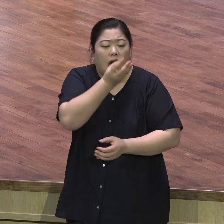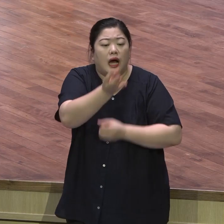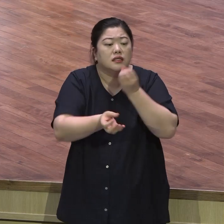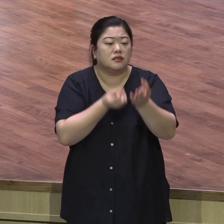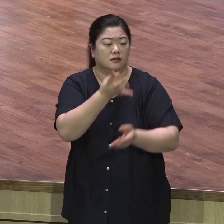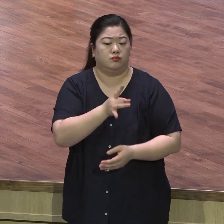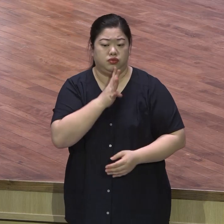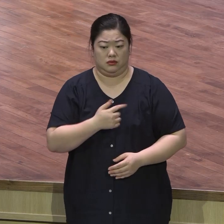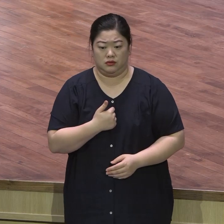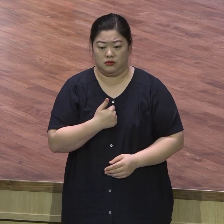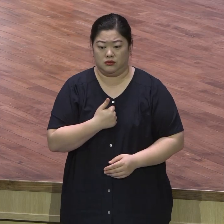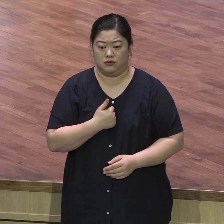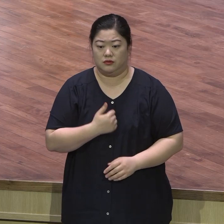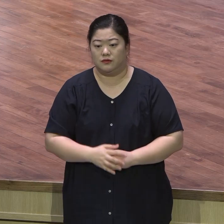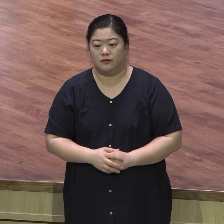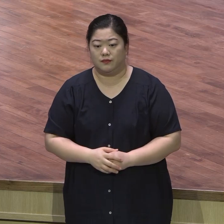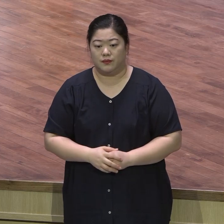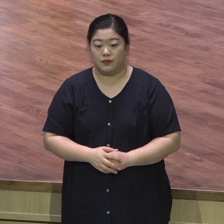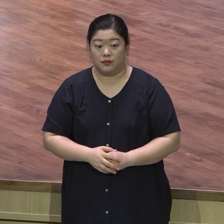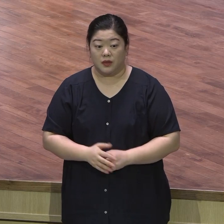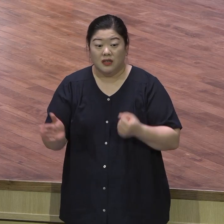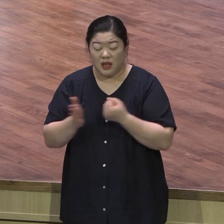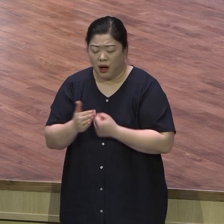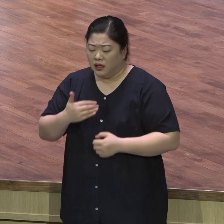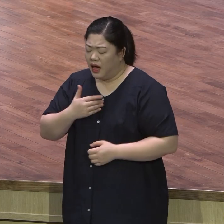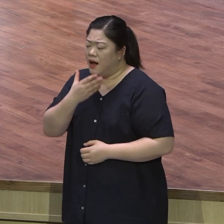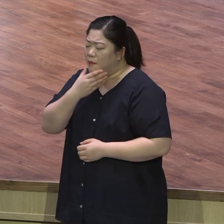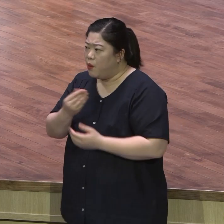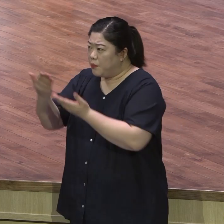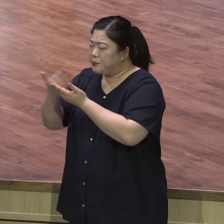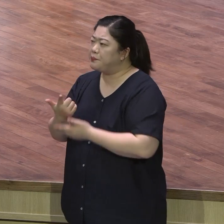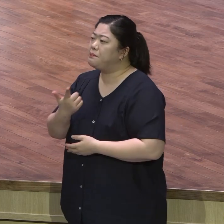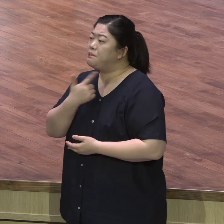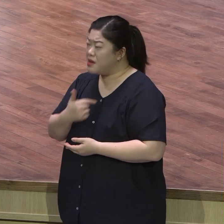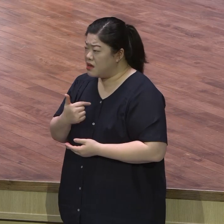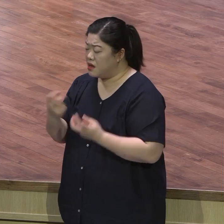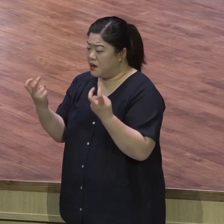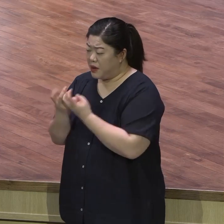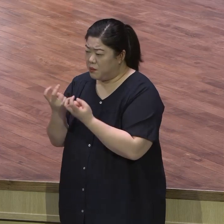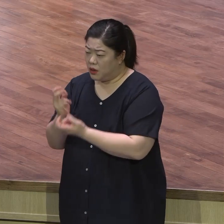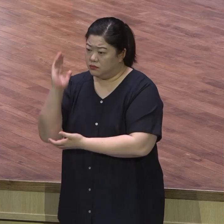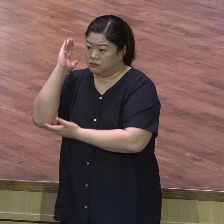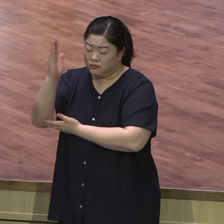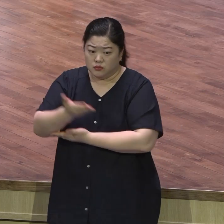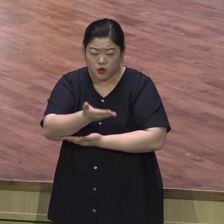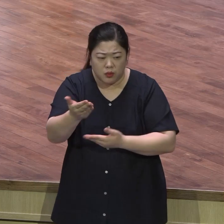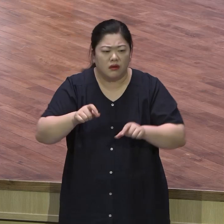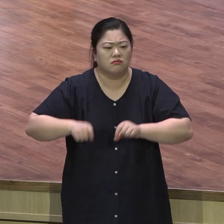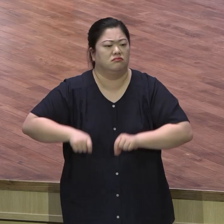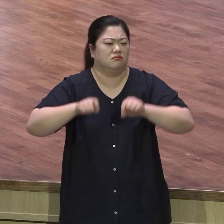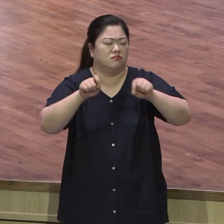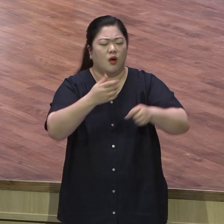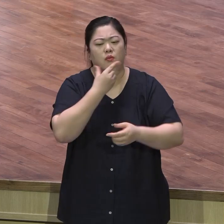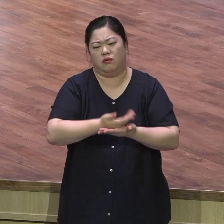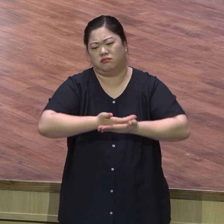그러니까 여러분도 제가 받은 축복 여러분도 받으시기 바랍니다. 사실 성경은요. 우리에게